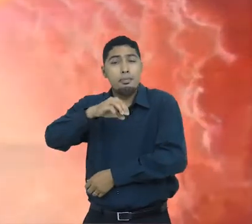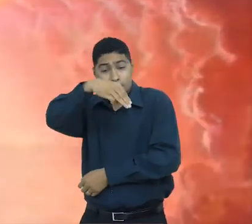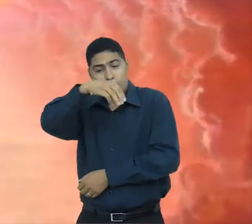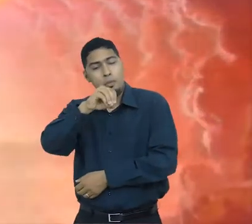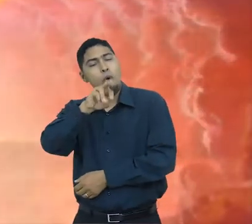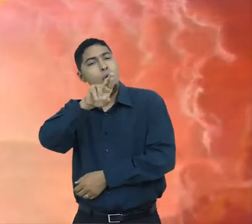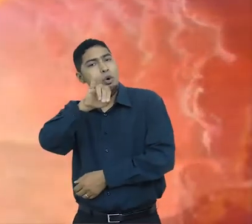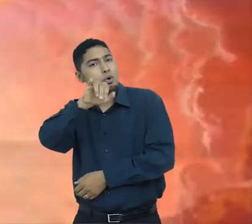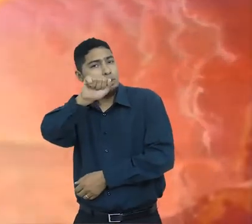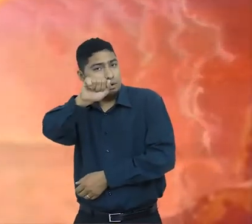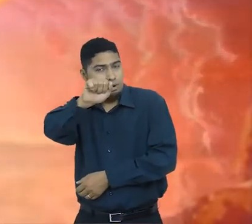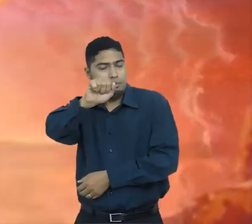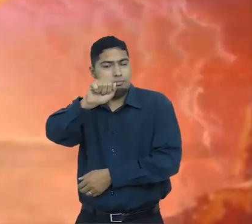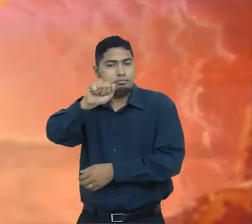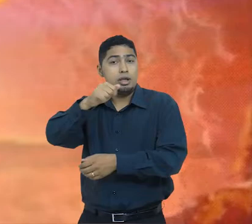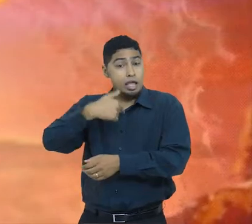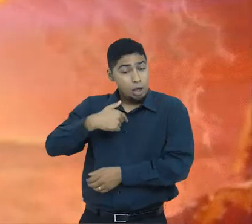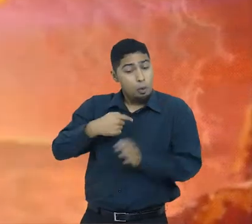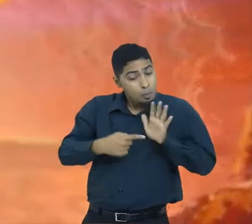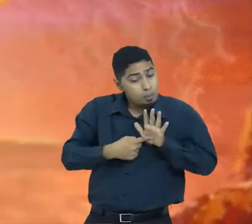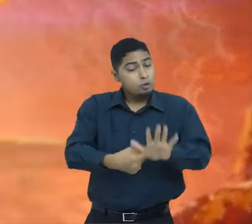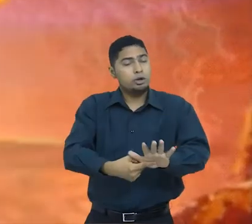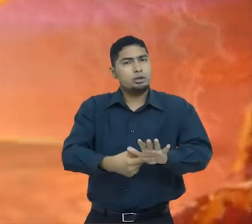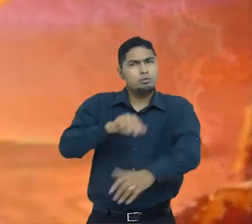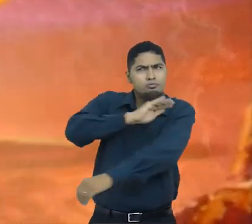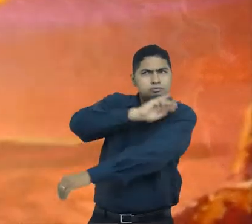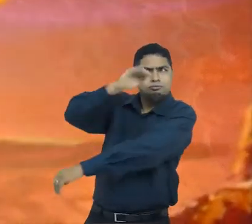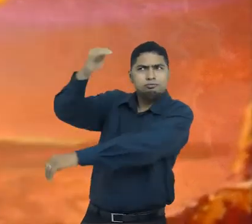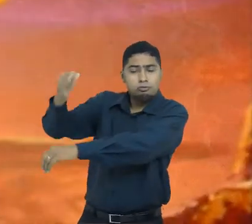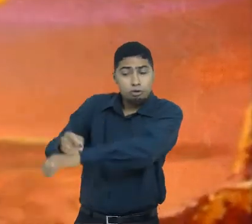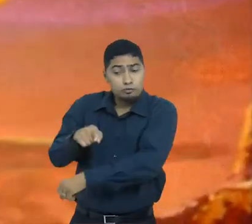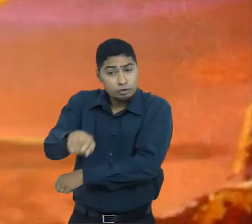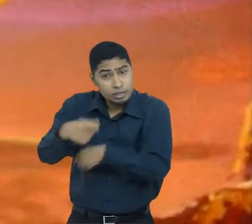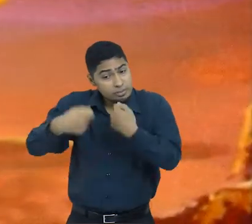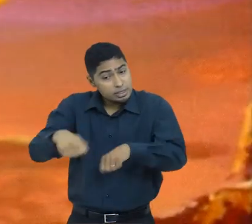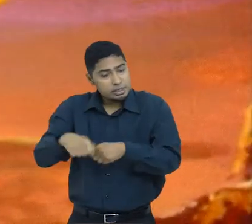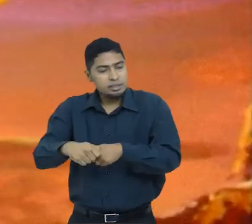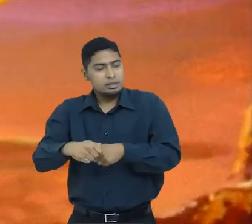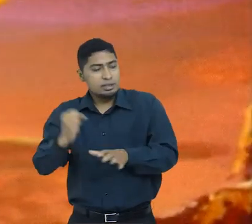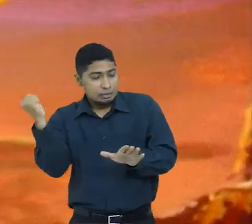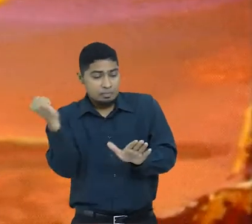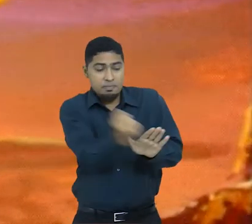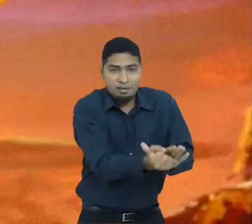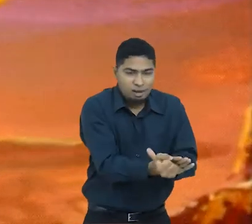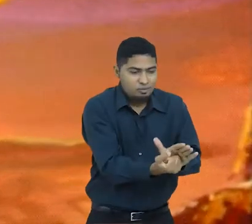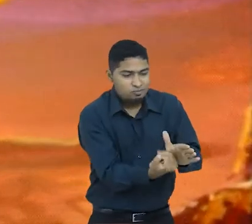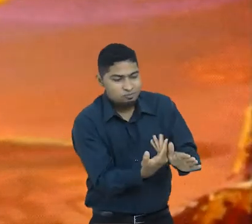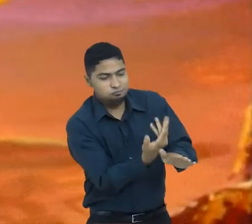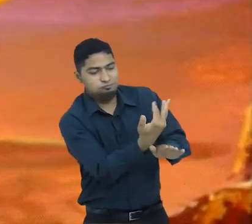Eu indicarei o monte onde você deverá sacrificar Isaque como oferta queimada. No